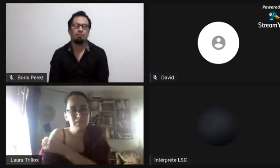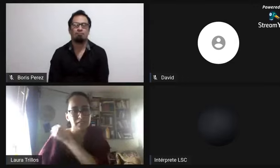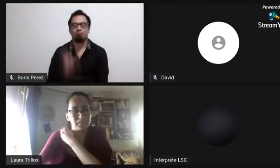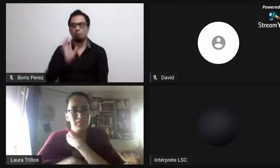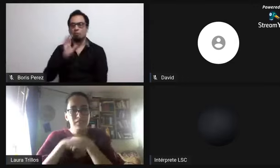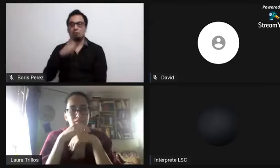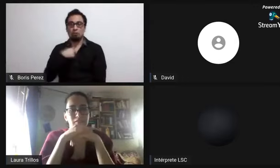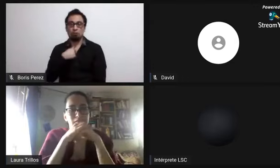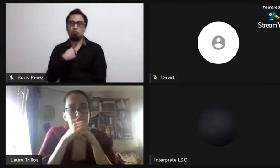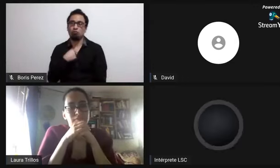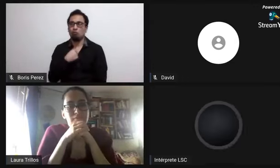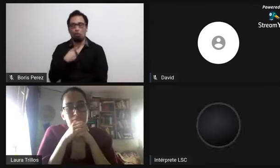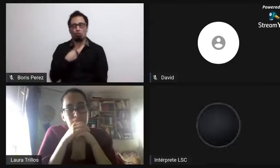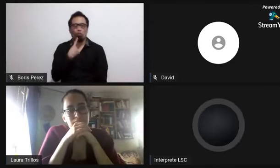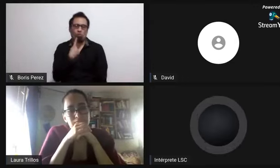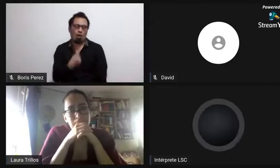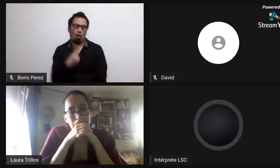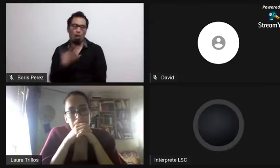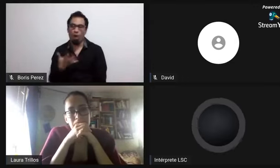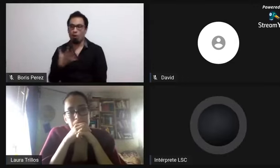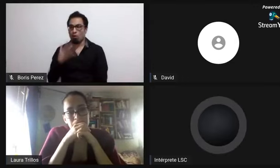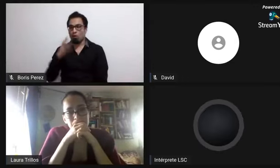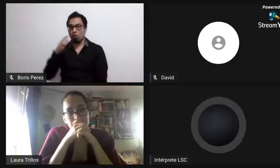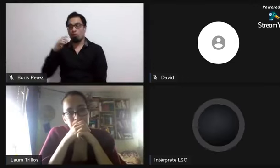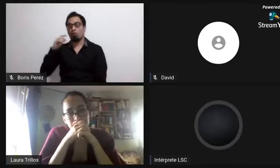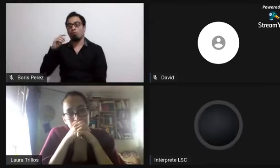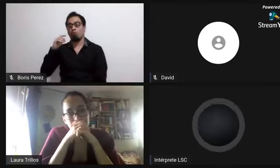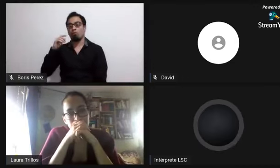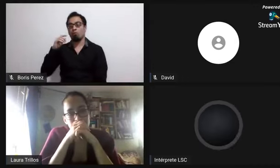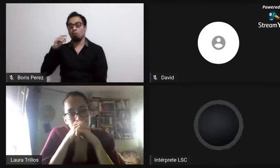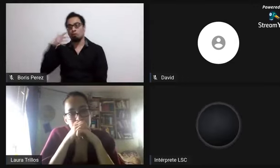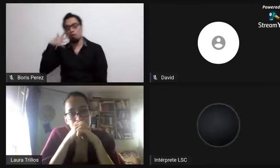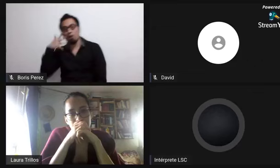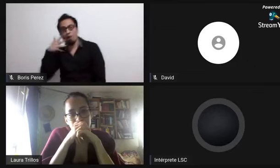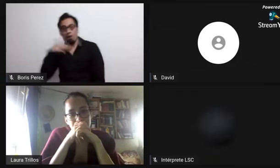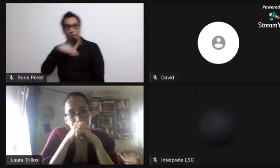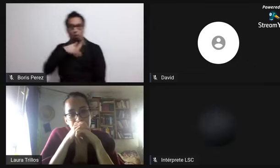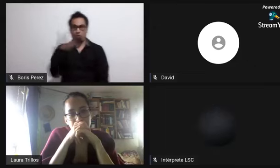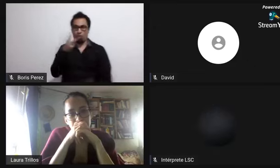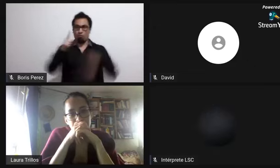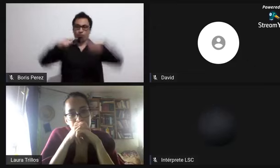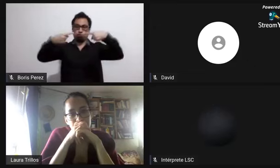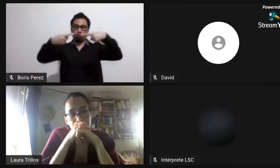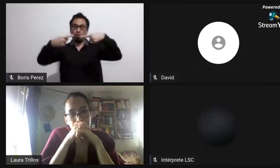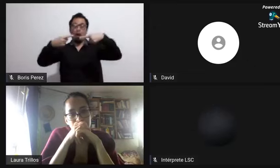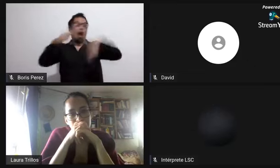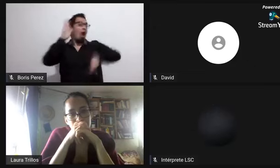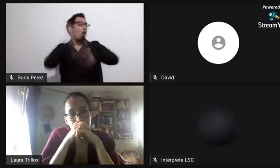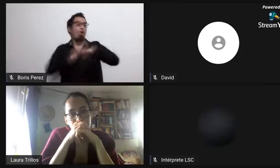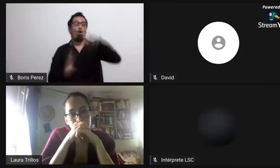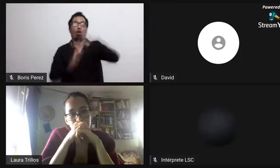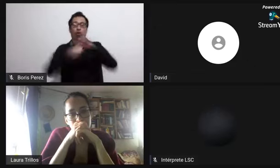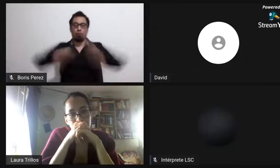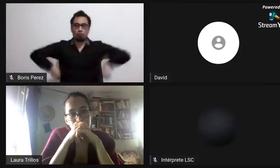país? Un país con conflictos, un país con diferencias ideológicas de varios grupos.